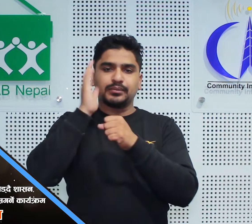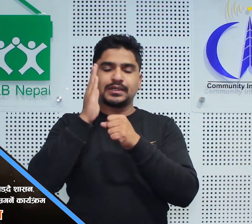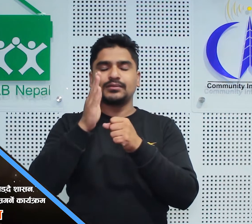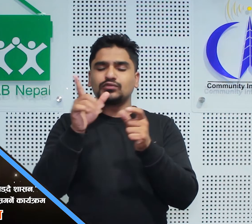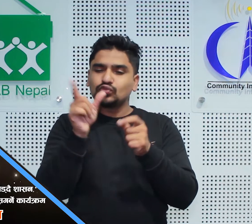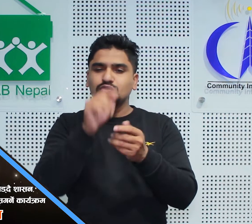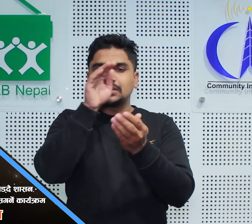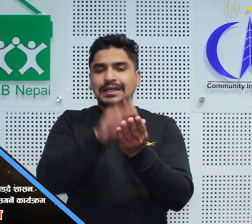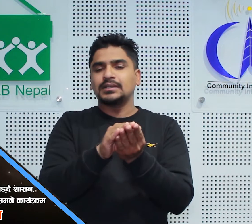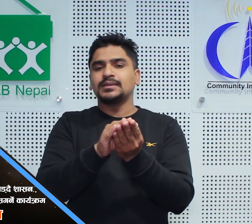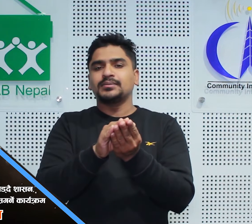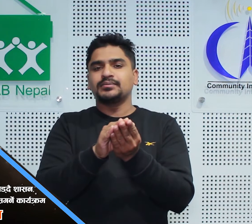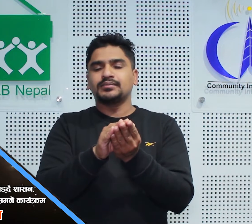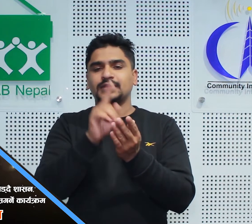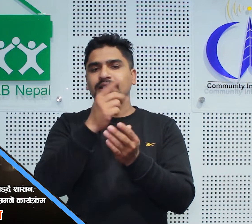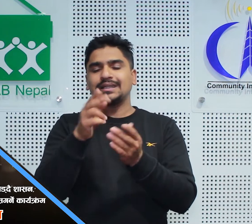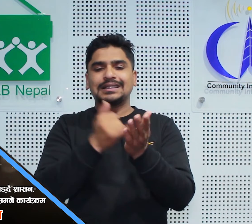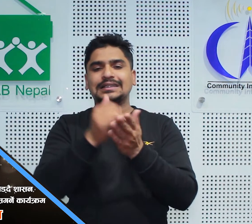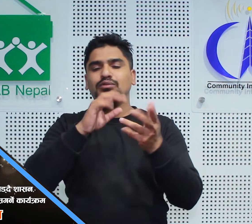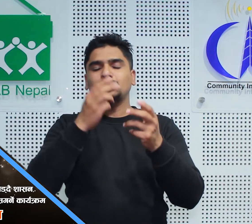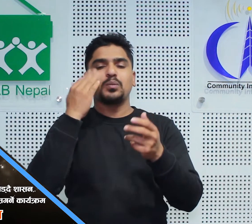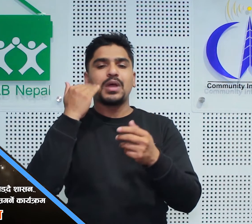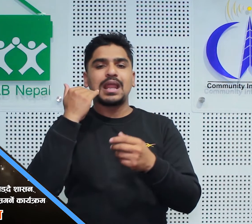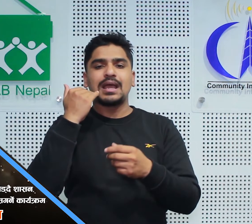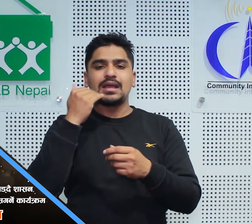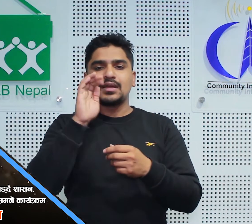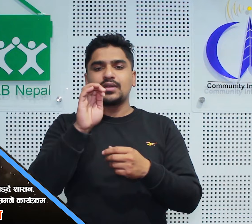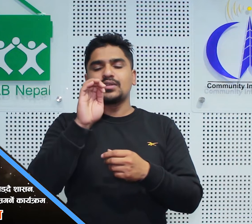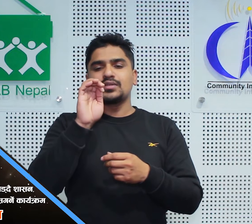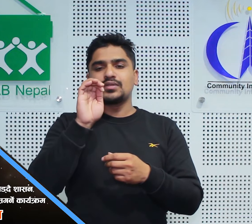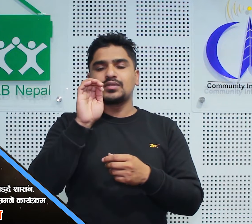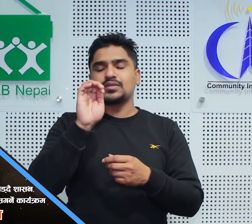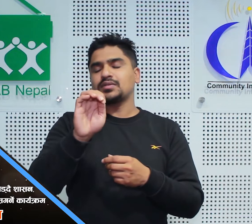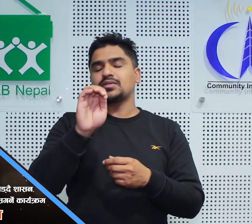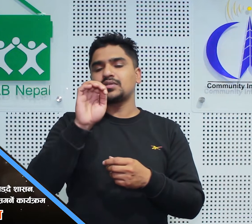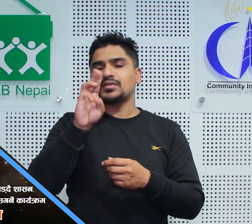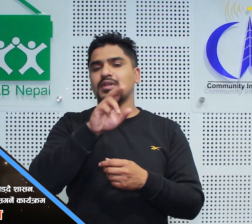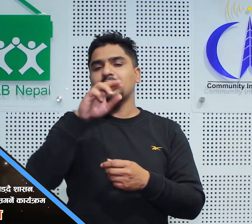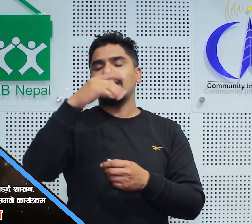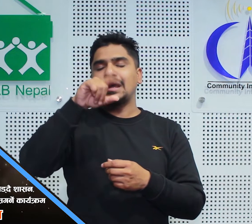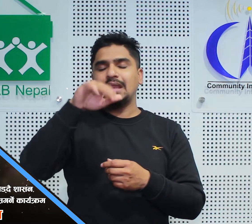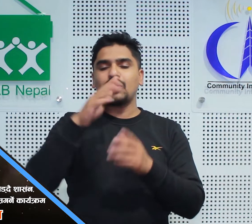छोटकरीमा राखिदिनुहुन्न म एकजना कृषि उद्यमी महिला शर्मिलाज्यूलाई अनुरोध गर्दछु।